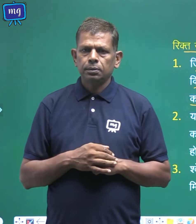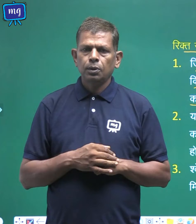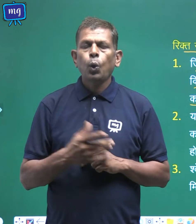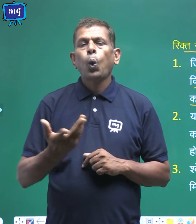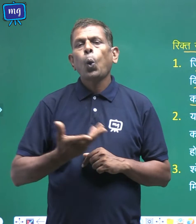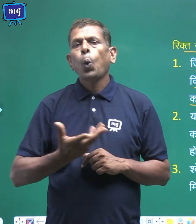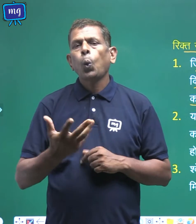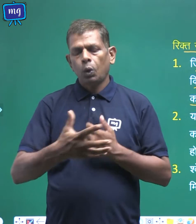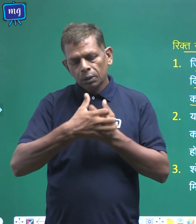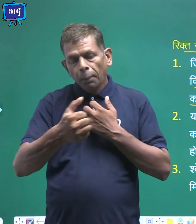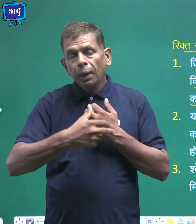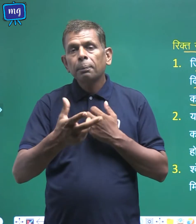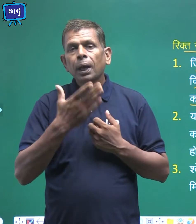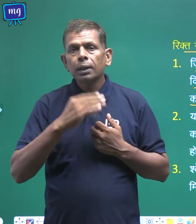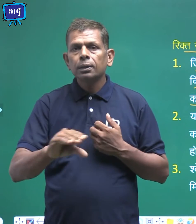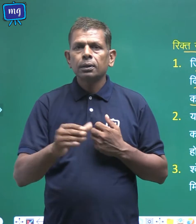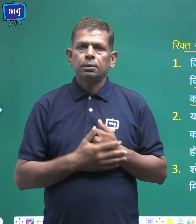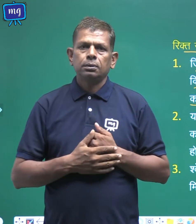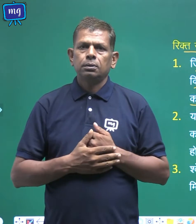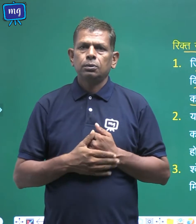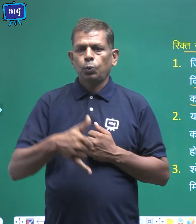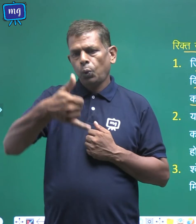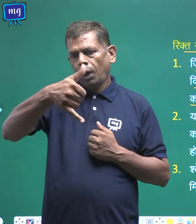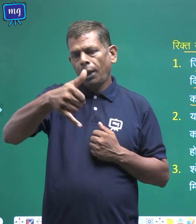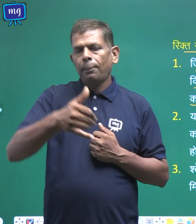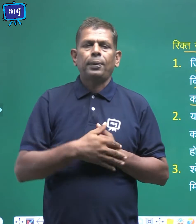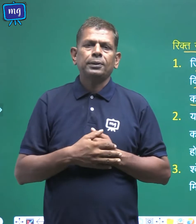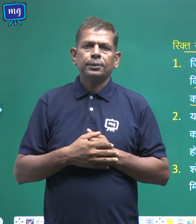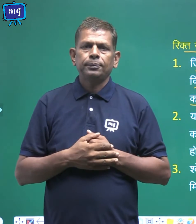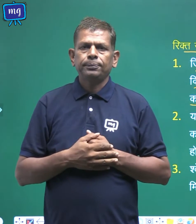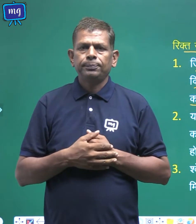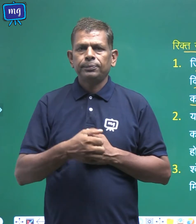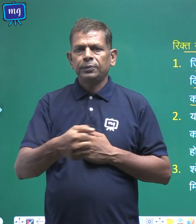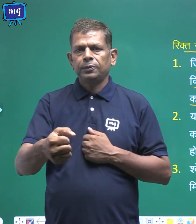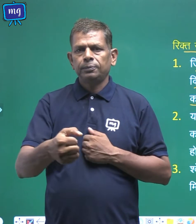कौन सा प्रतिबिंब कहलाता है? आभासी प्रतिबिंब।